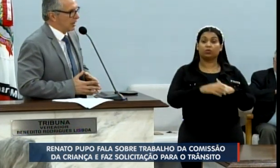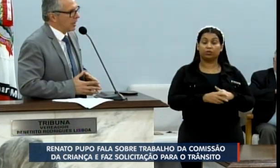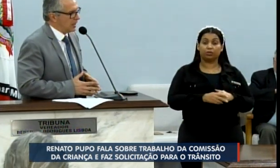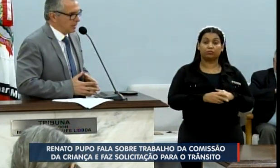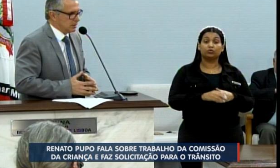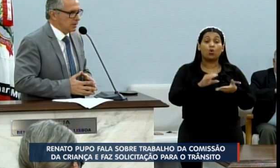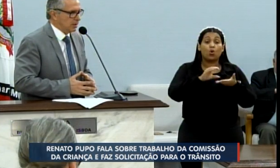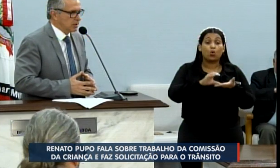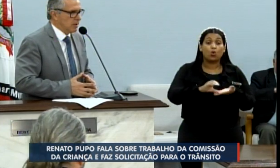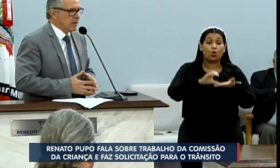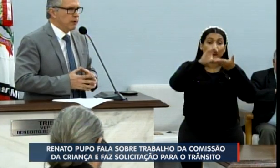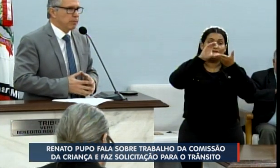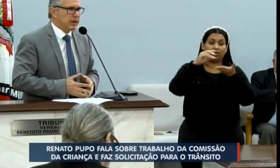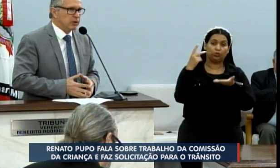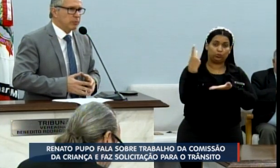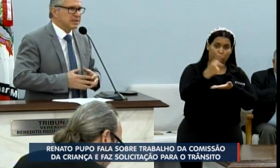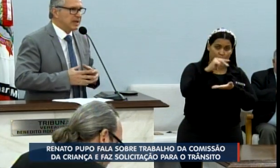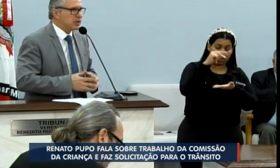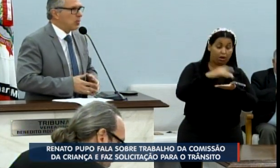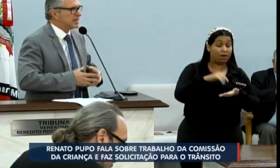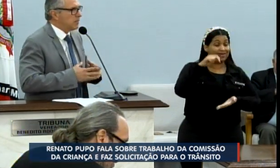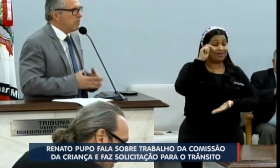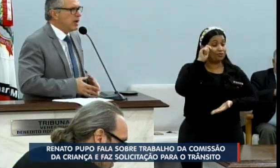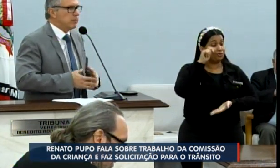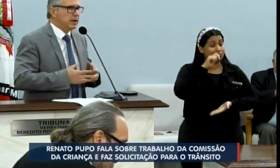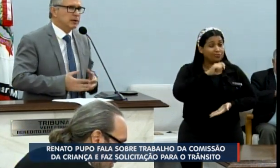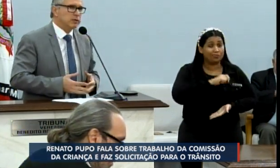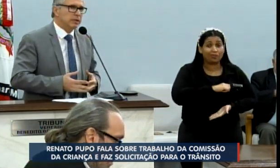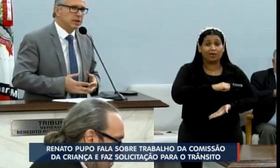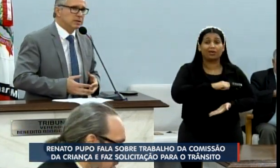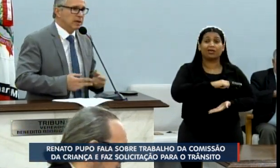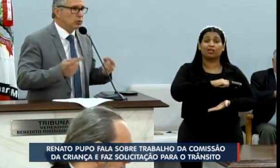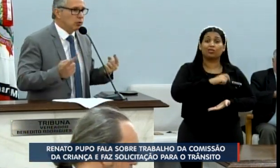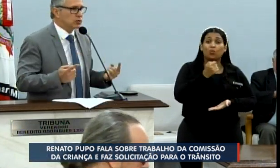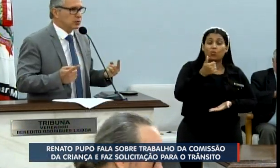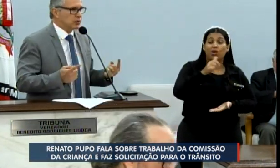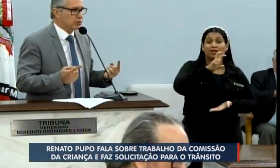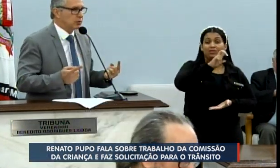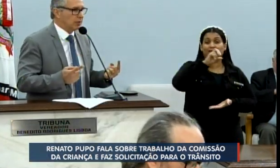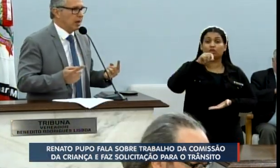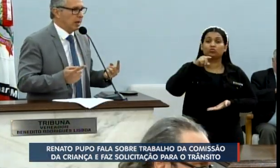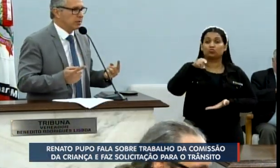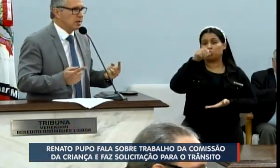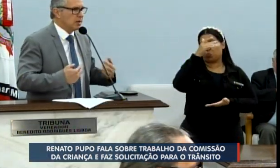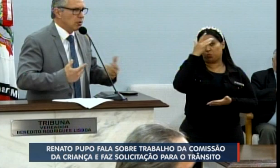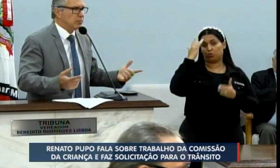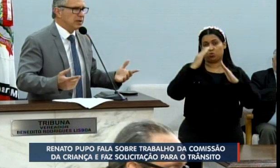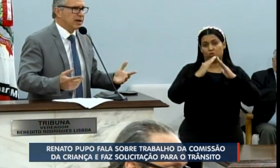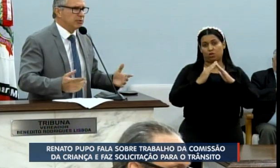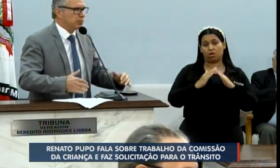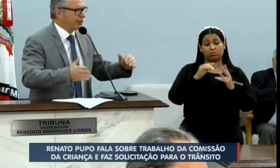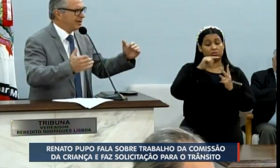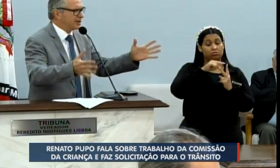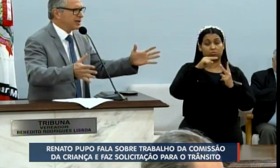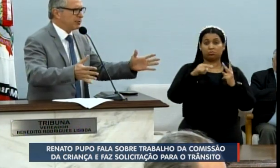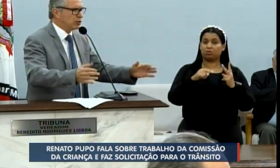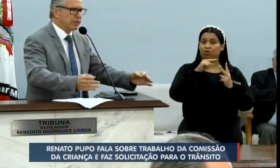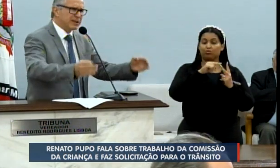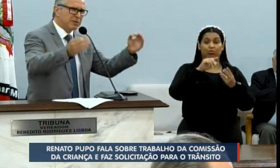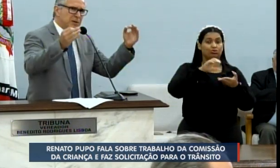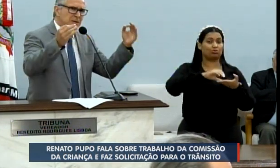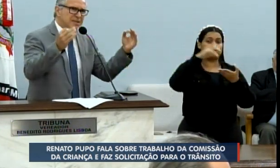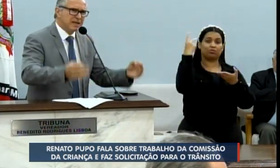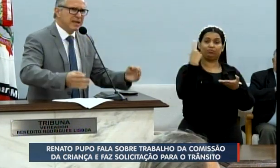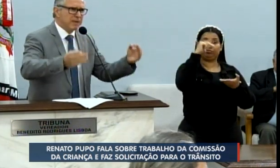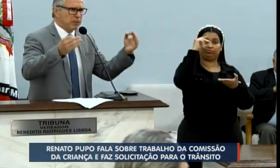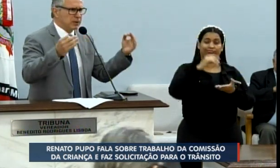conselhos tutelares, gente. Rio Preto, uma cidade de quase 500.000 de habitantes, tem 2 conselhos tutelares. Eu, como delegado de polícia, tirei muito em